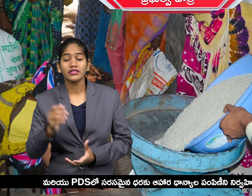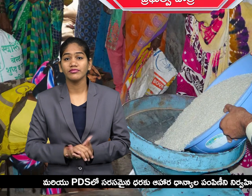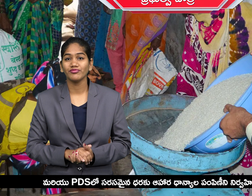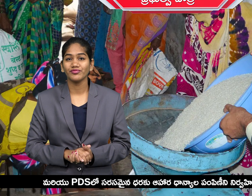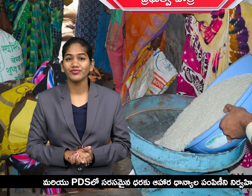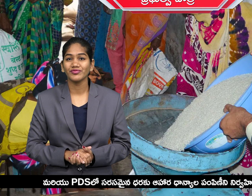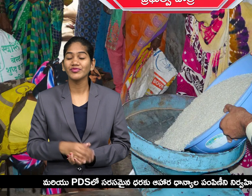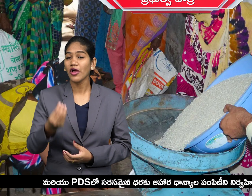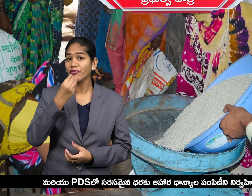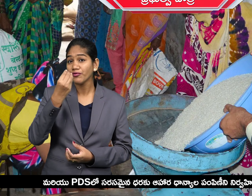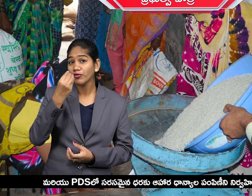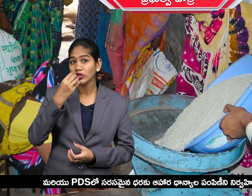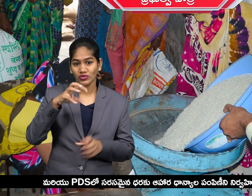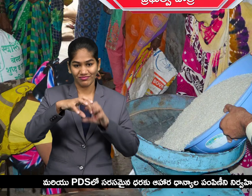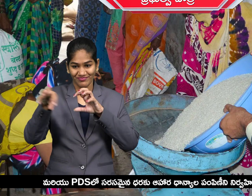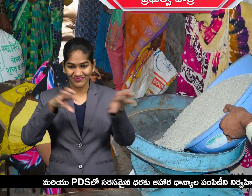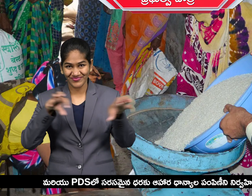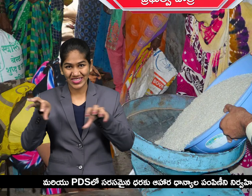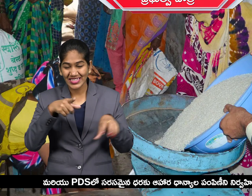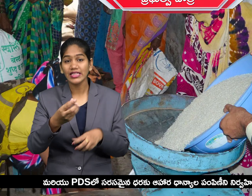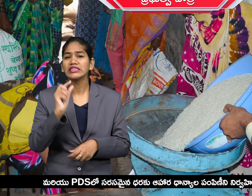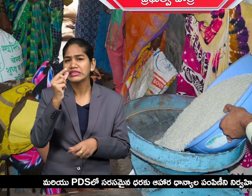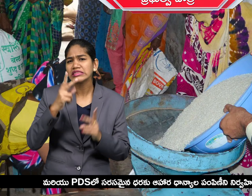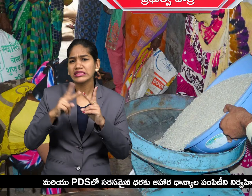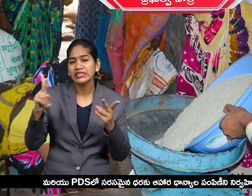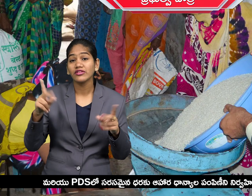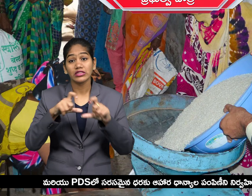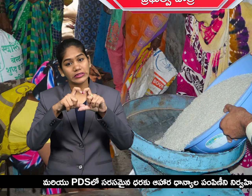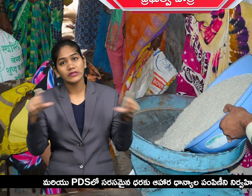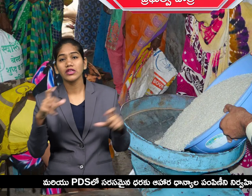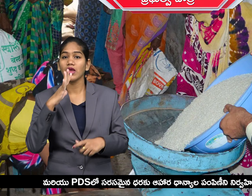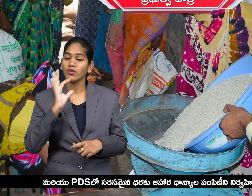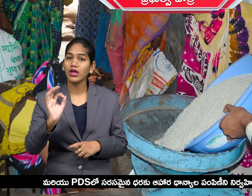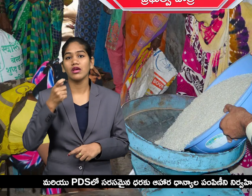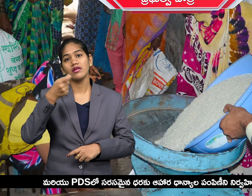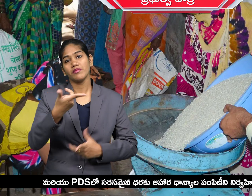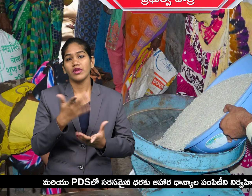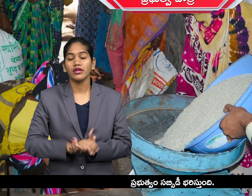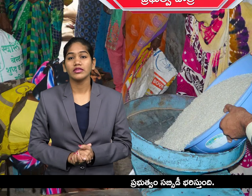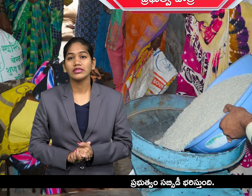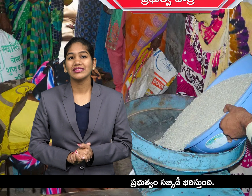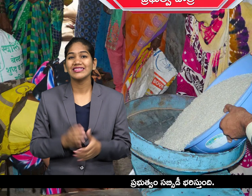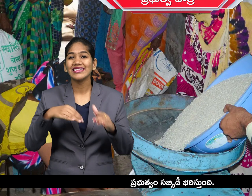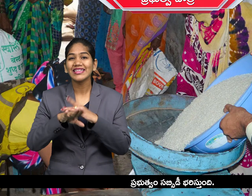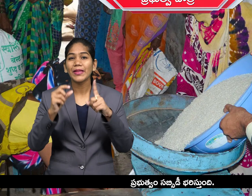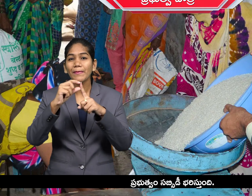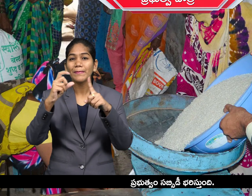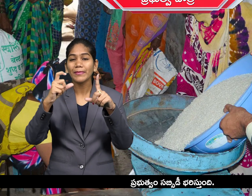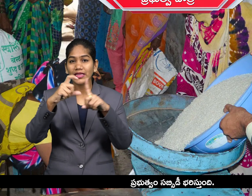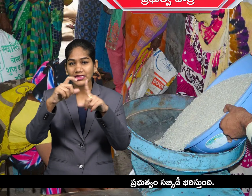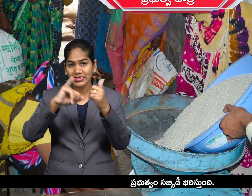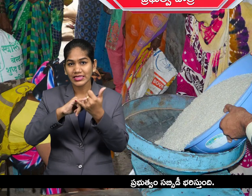మరియు పీడీఎస్లో సరసమైన ధరకు ఆహార ధాన్యాల పంపిణీని నిర్వహించడం మరియు ప్రభుత్వం